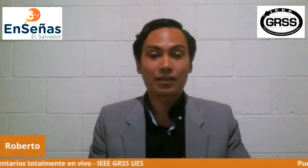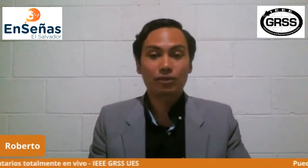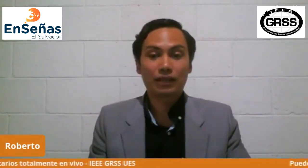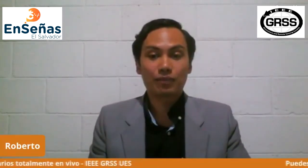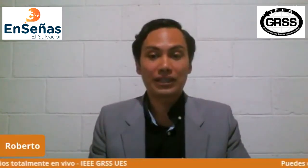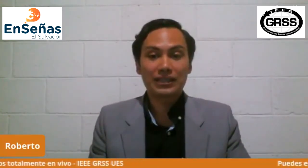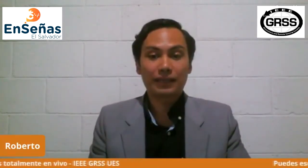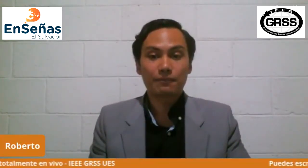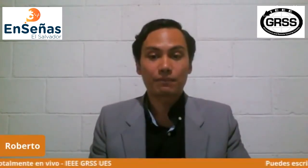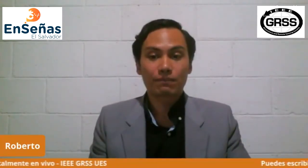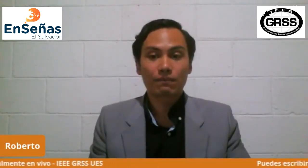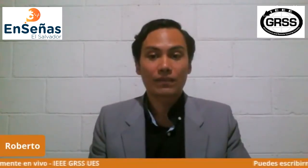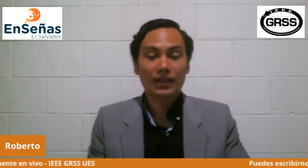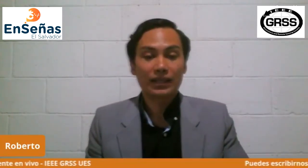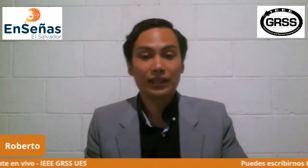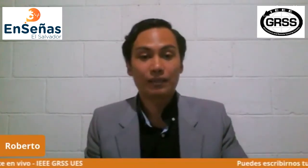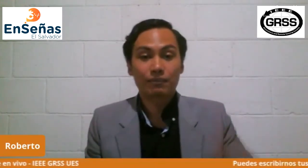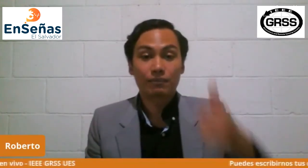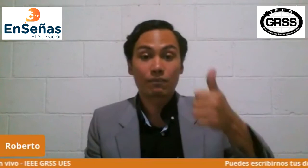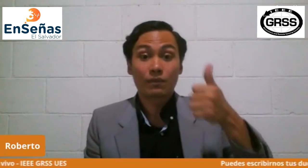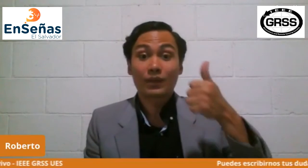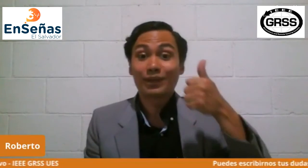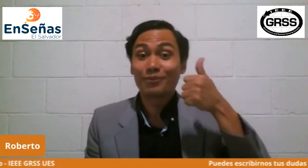La segunda puede ser